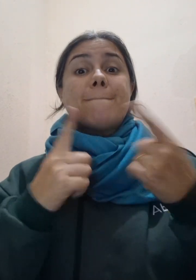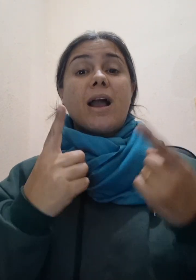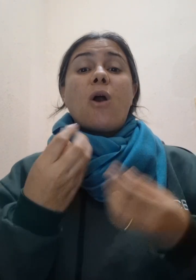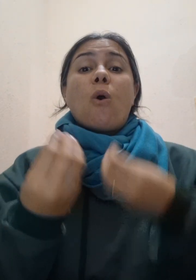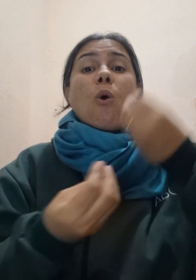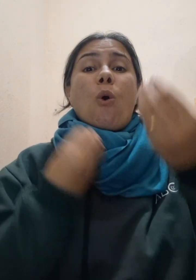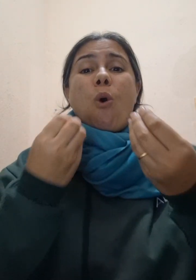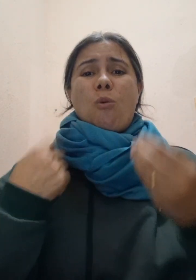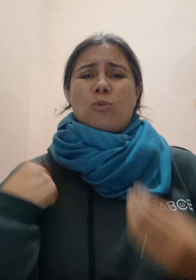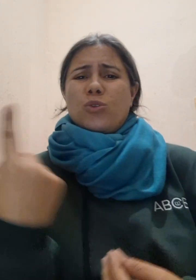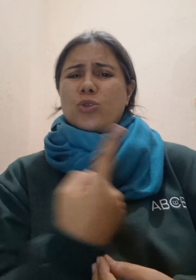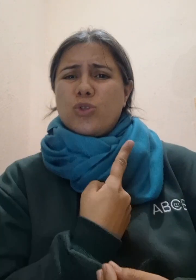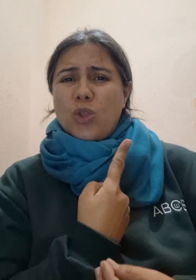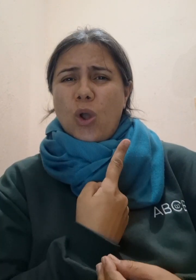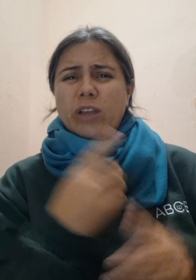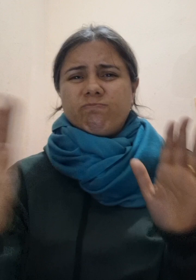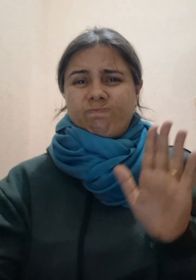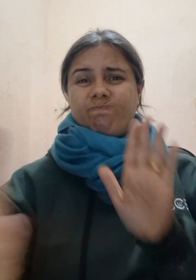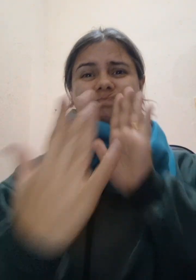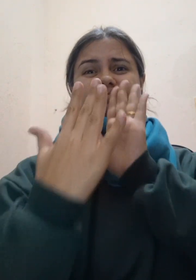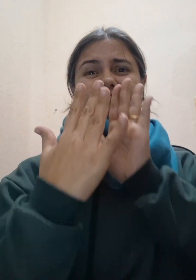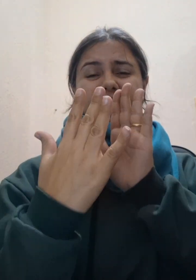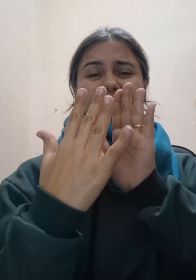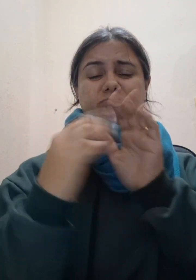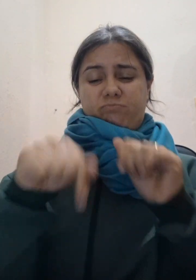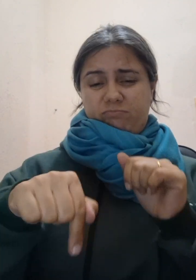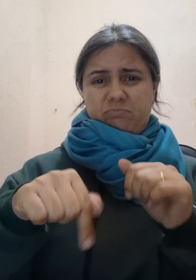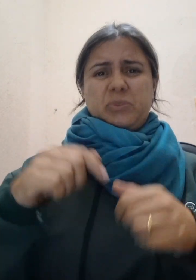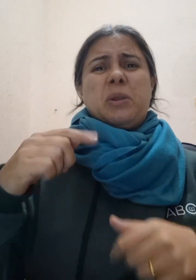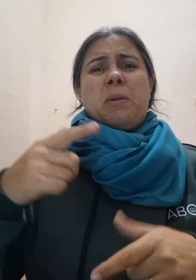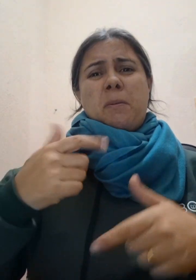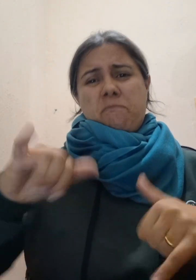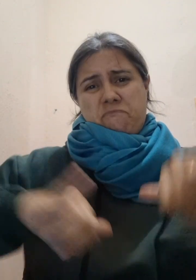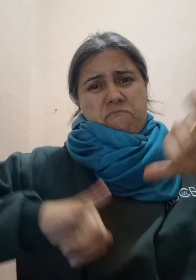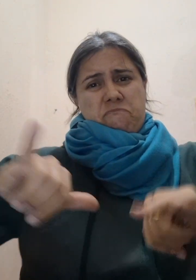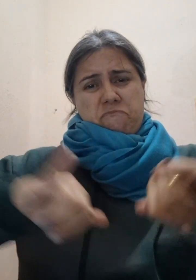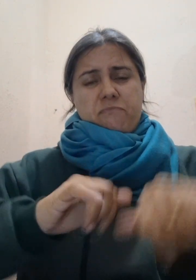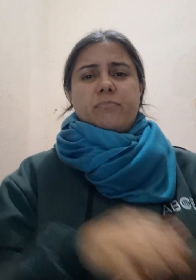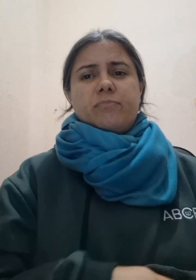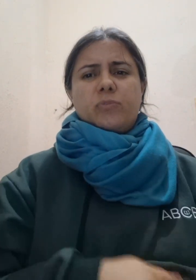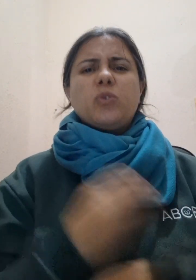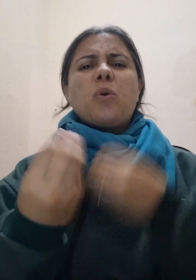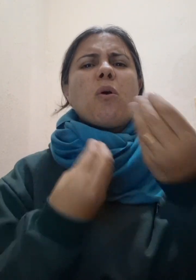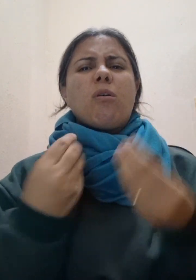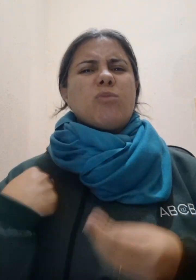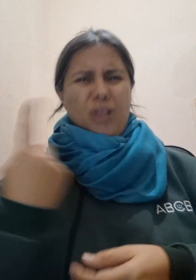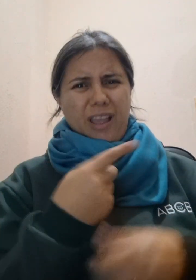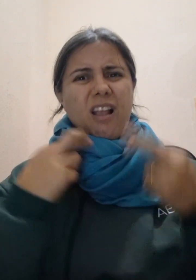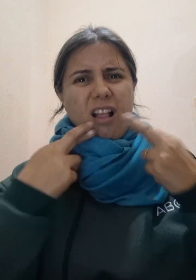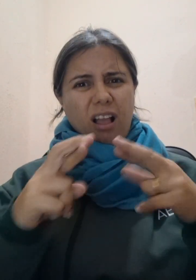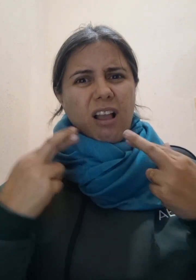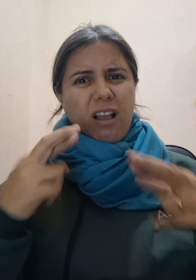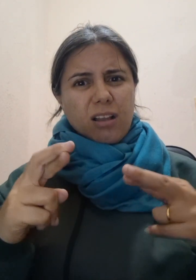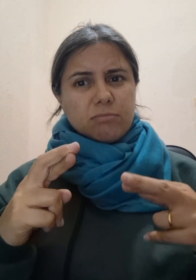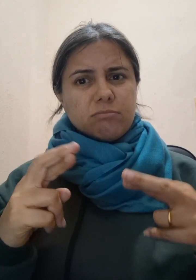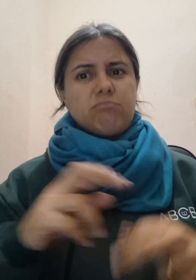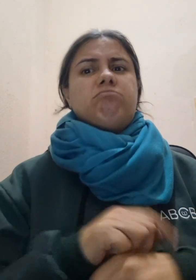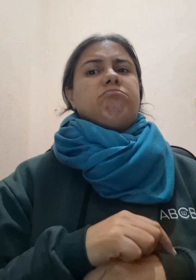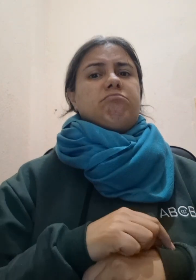sofre, do fato que sofremos, mas também como a gente enfrenta o sofrimento. Como que a gente